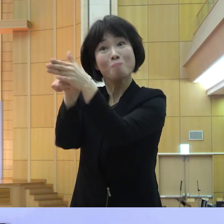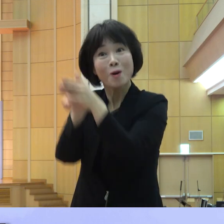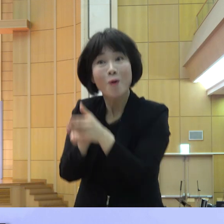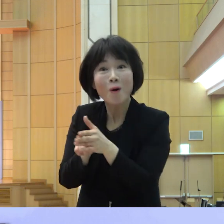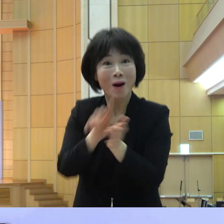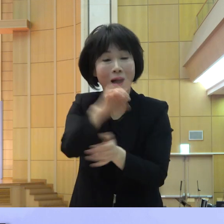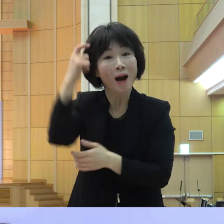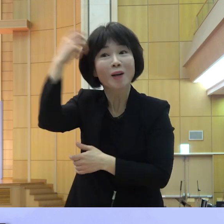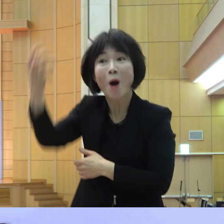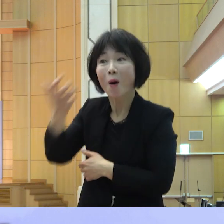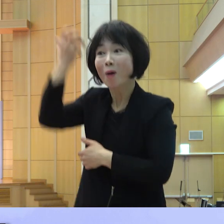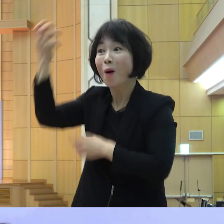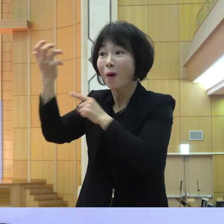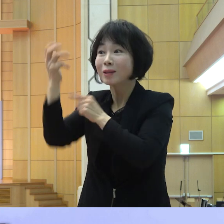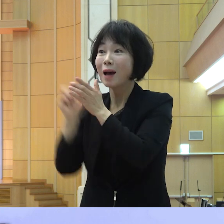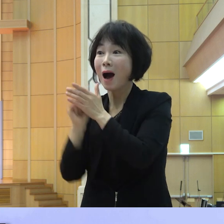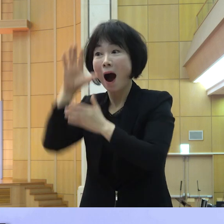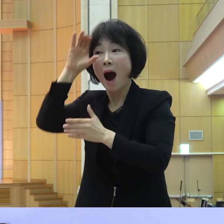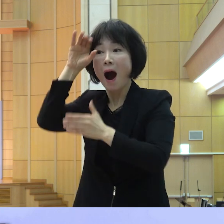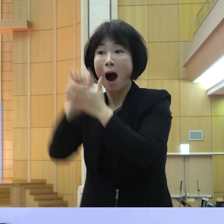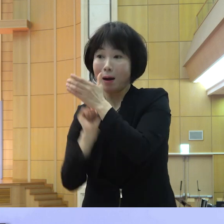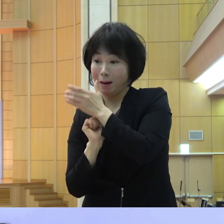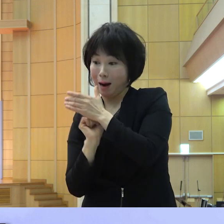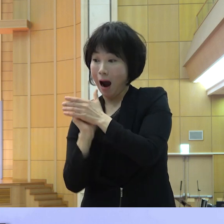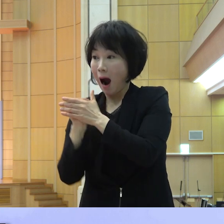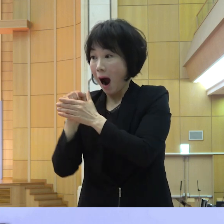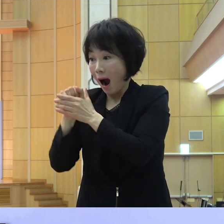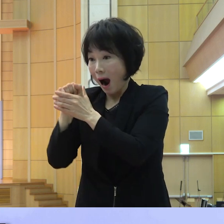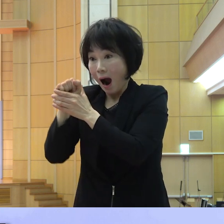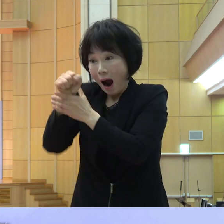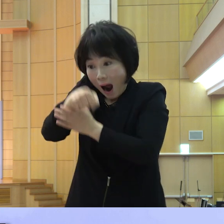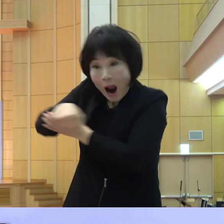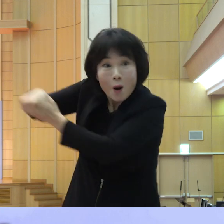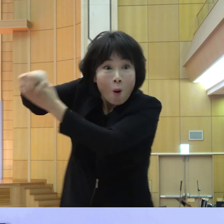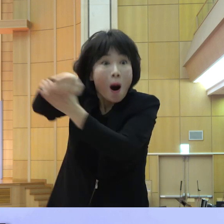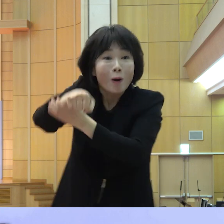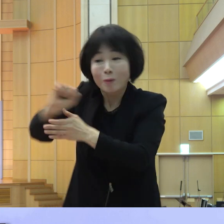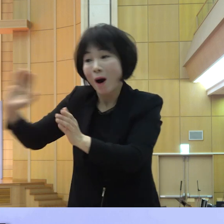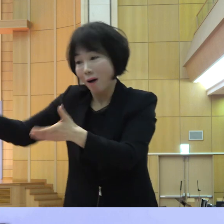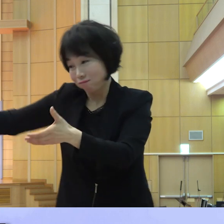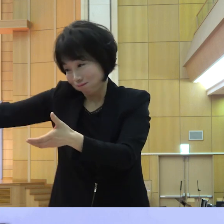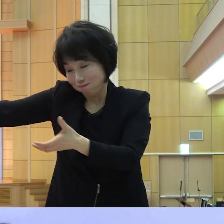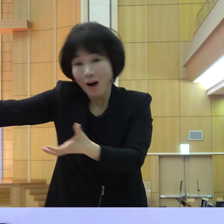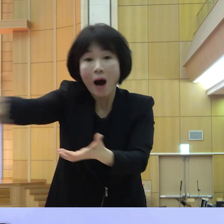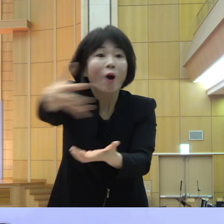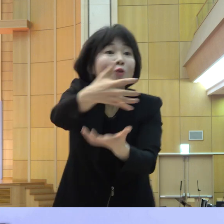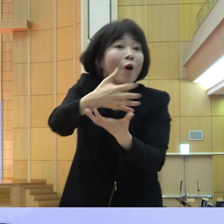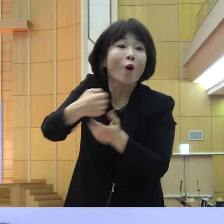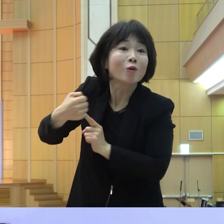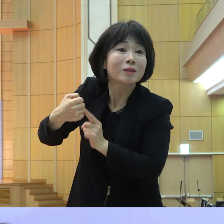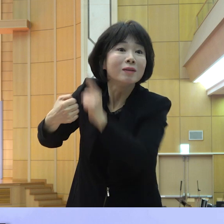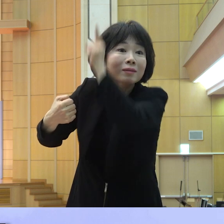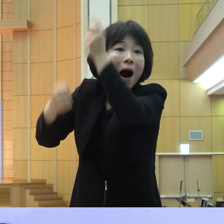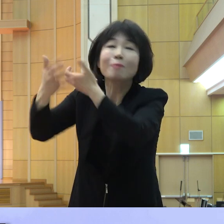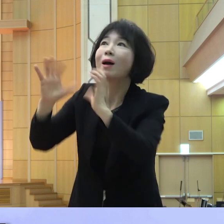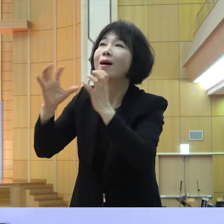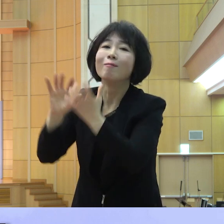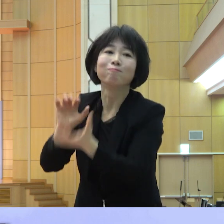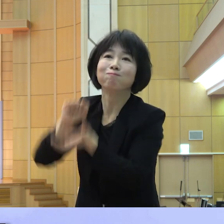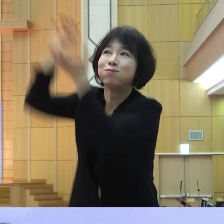똑같이 땅에 뿌려져서 싹이 나서 자라고 살았는데 결과에